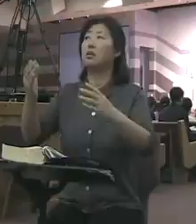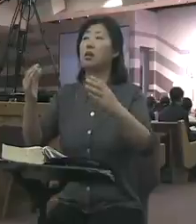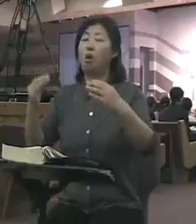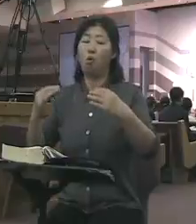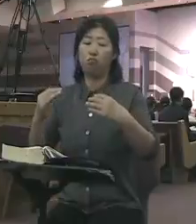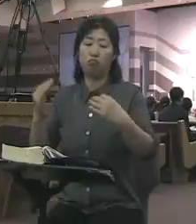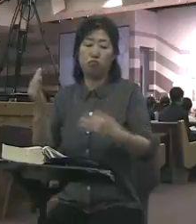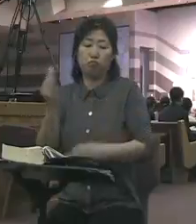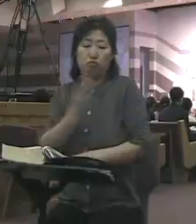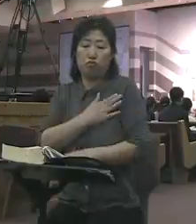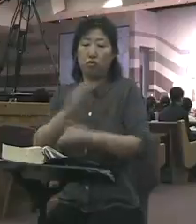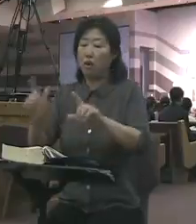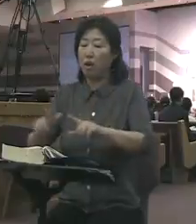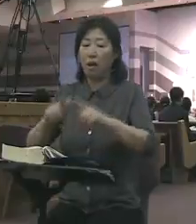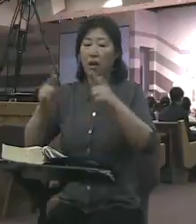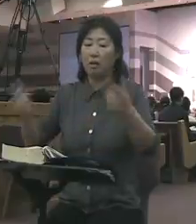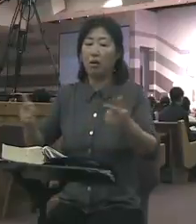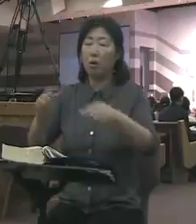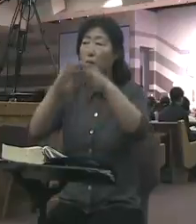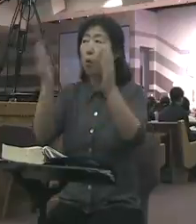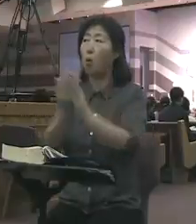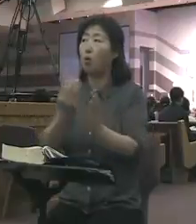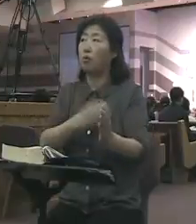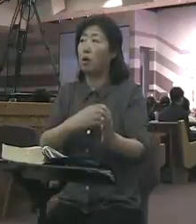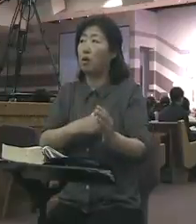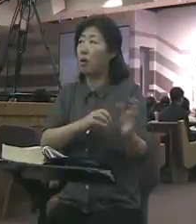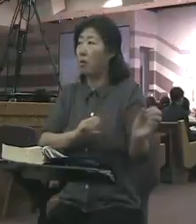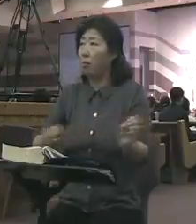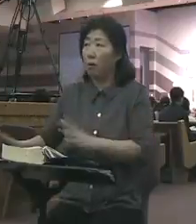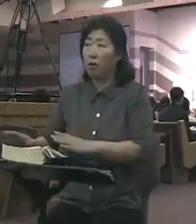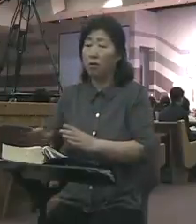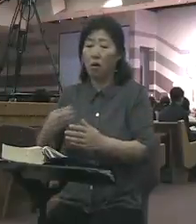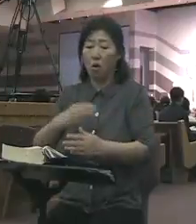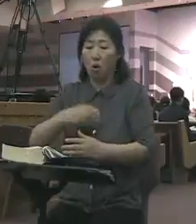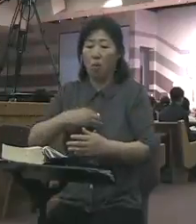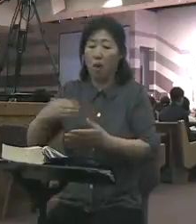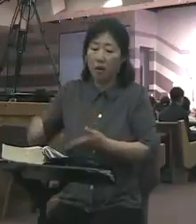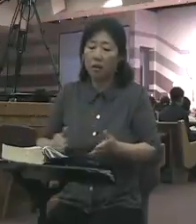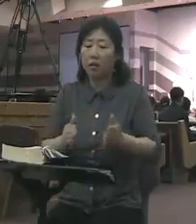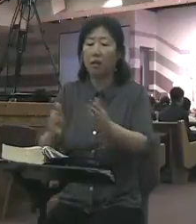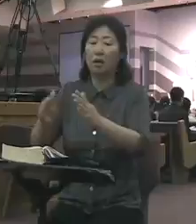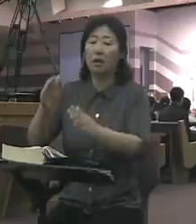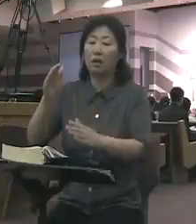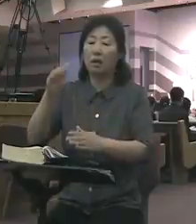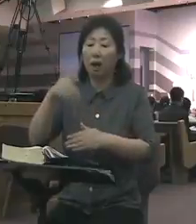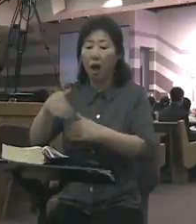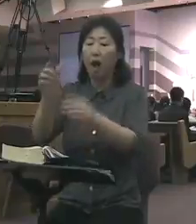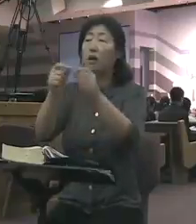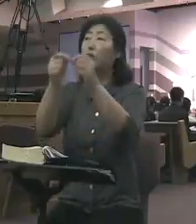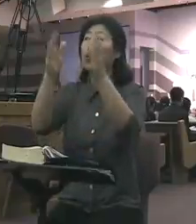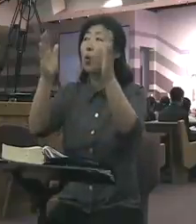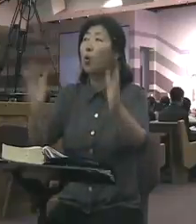모든 명예 버리고 험한 길을 가는 동안 나와 동행하소서. 주께로